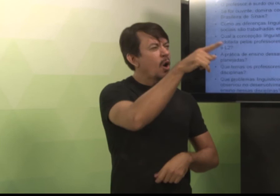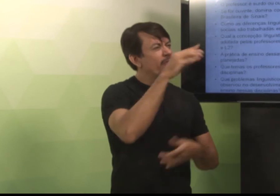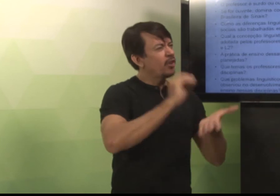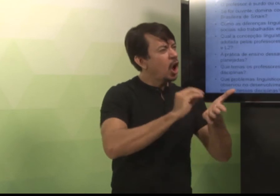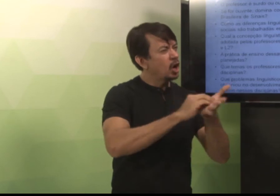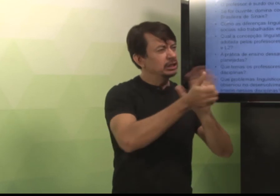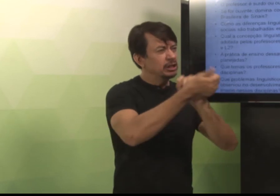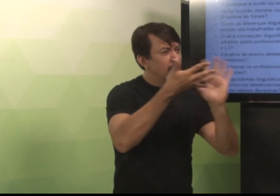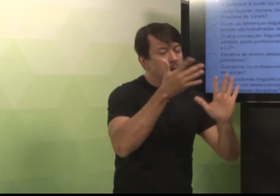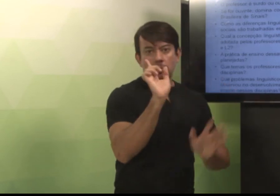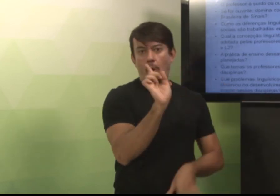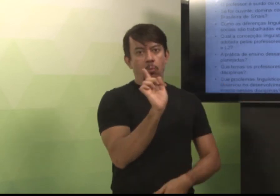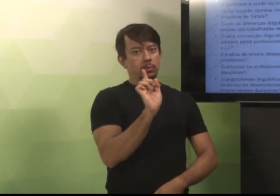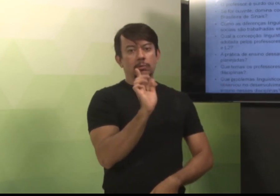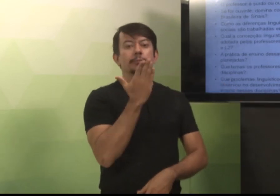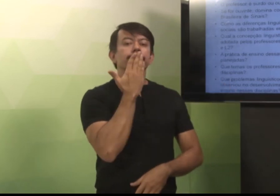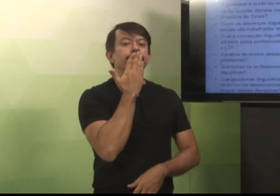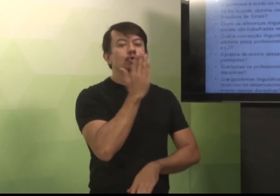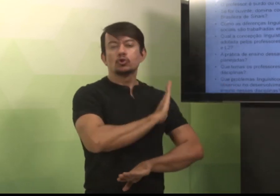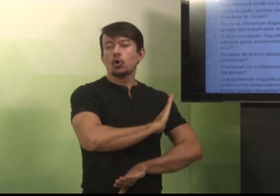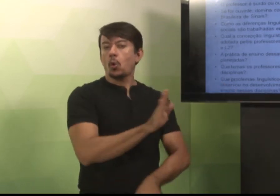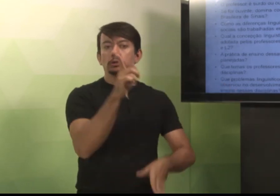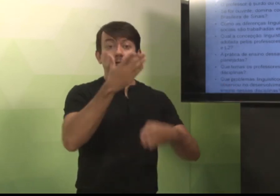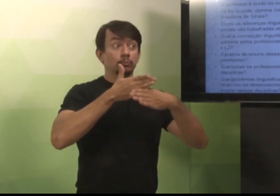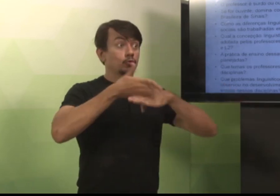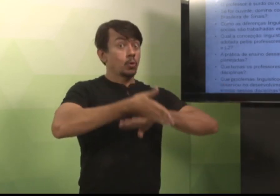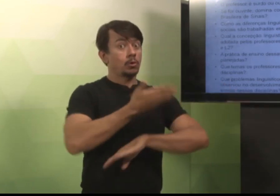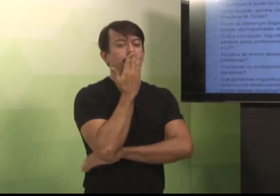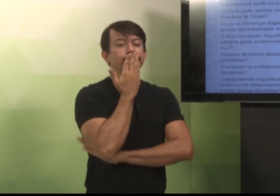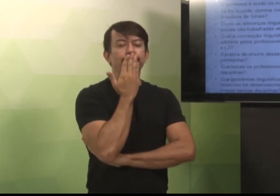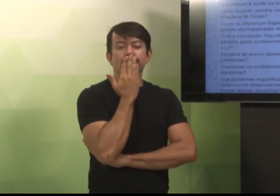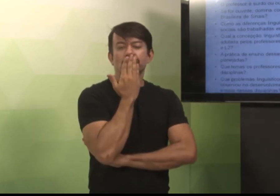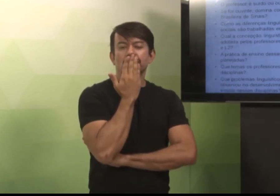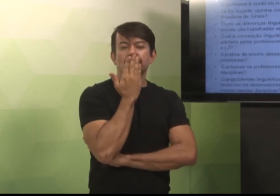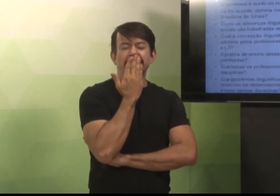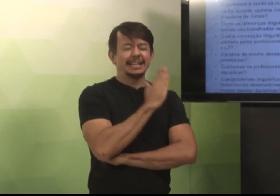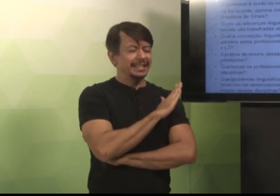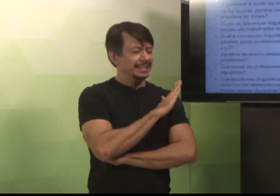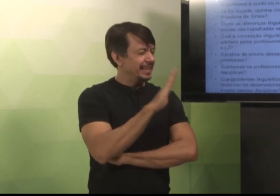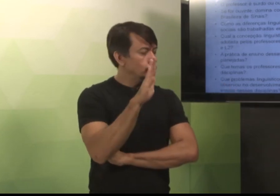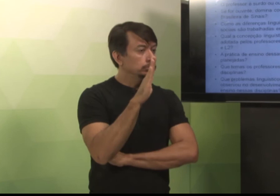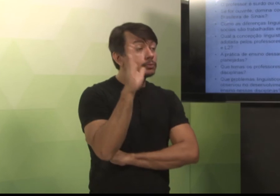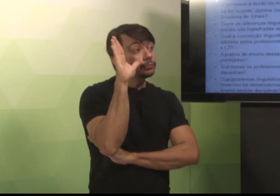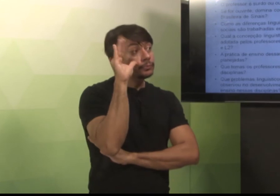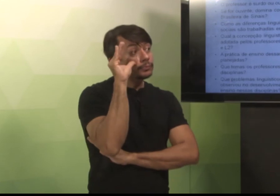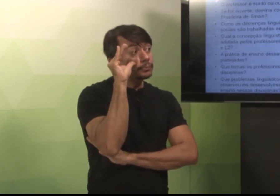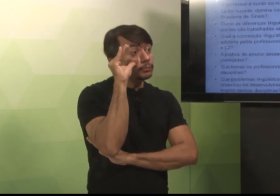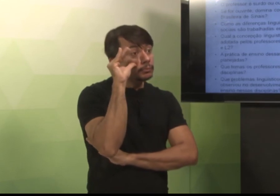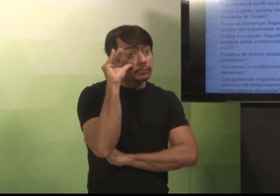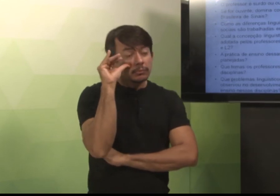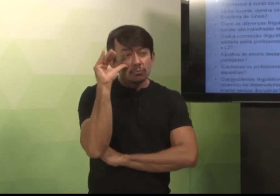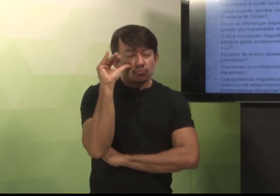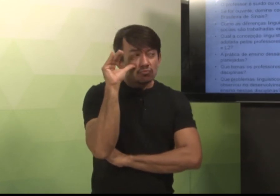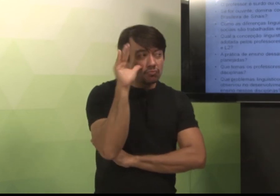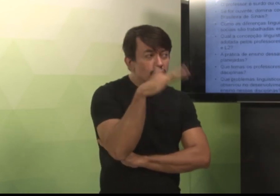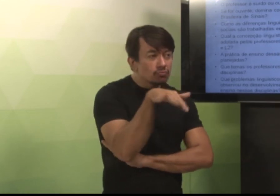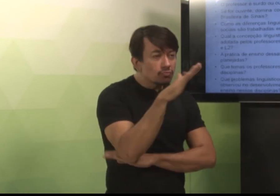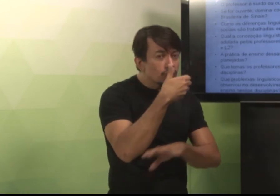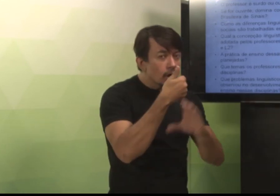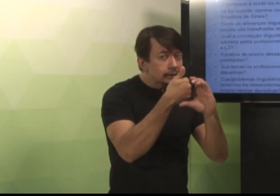Não é necessário falar com o professor. Ah, você não sabe, você não é fluente na língua de sinais. Não precisa. Você vai ficar ali,